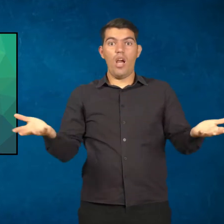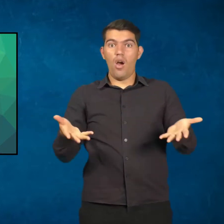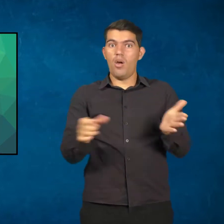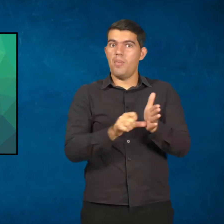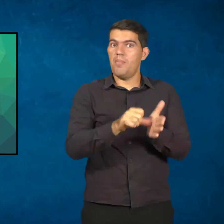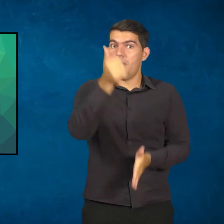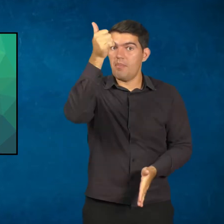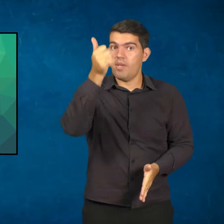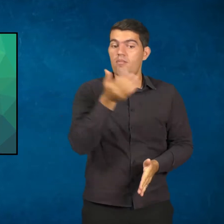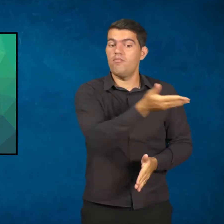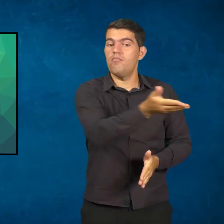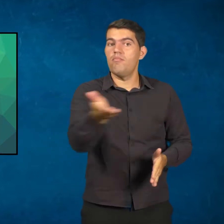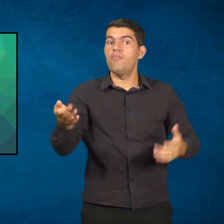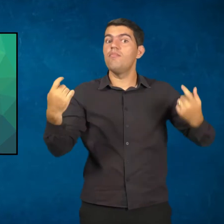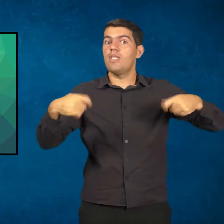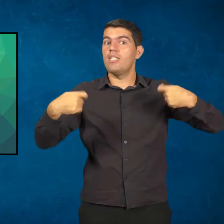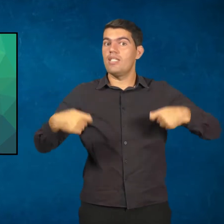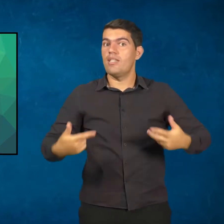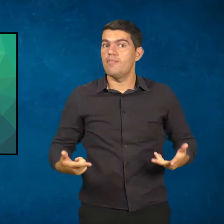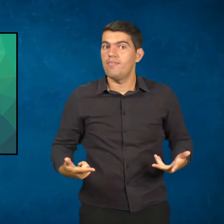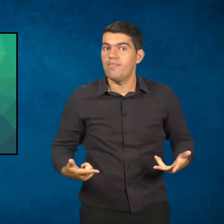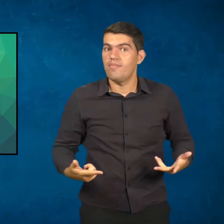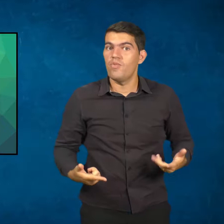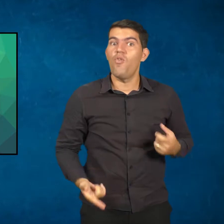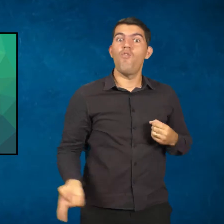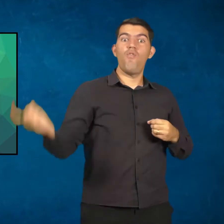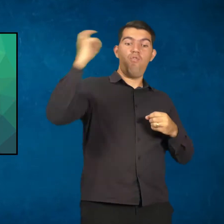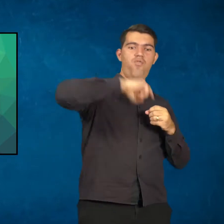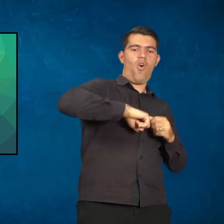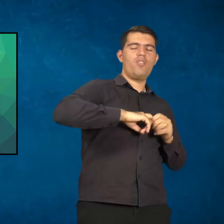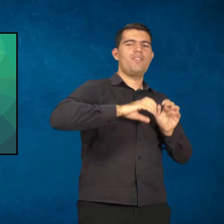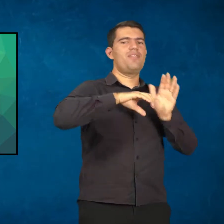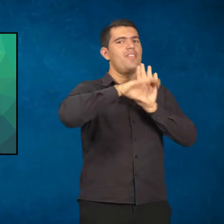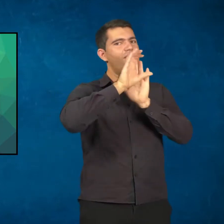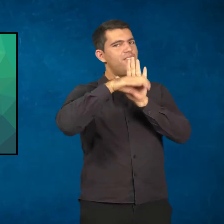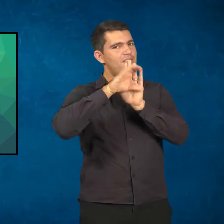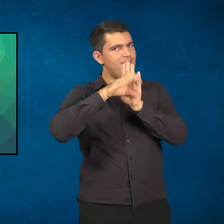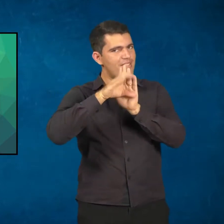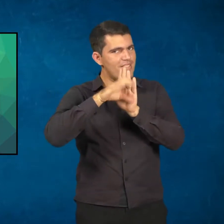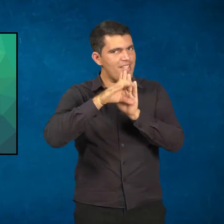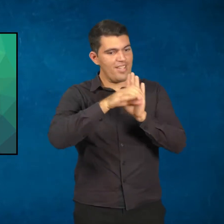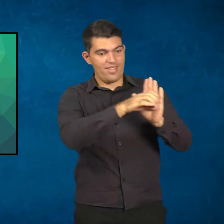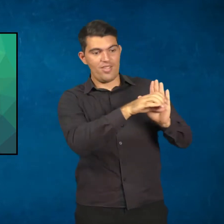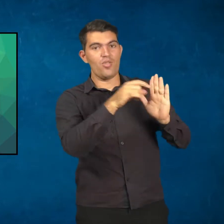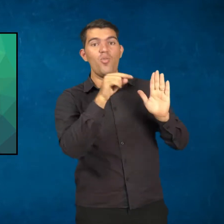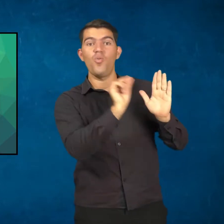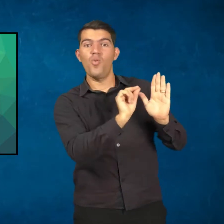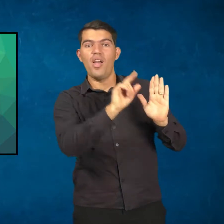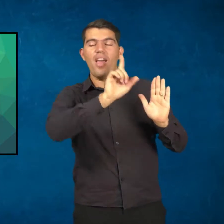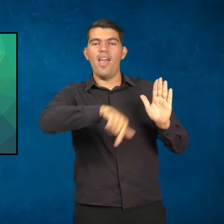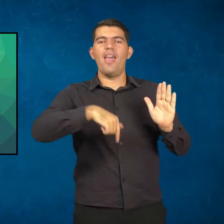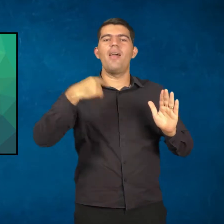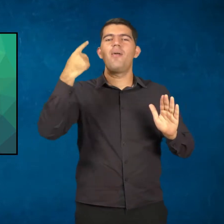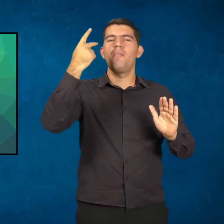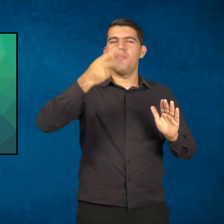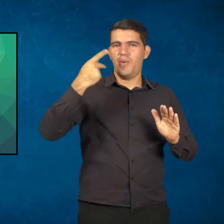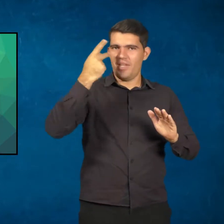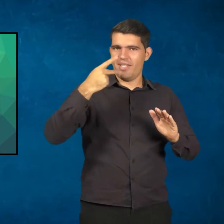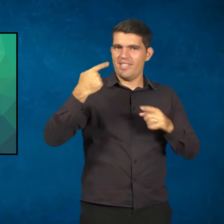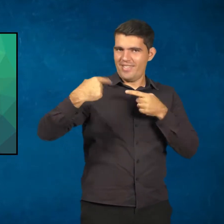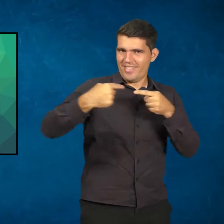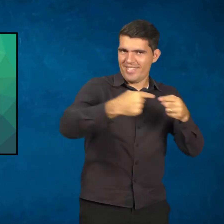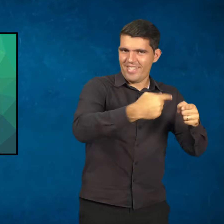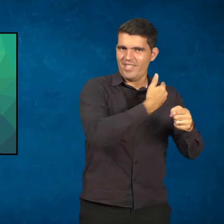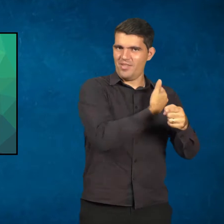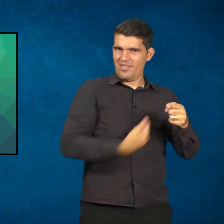passo, agora, é a gente retomar o conceito, o conceito de políticas públicas. Então, lá no